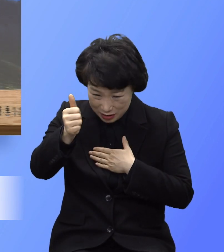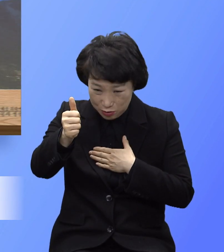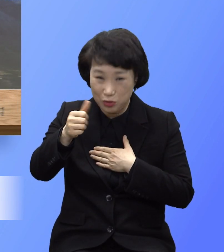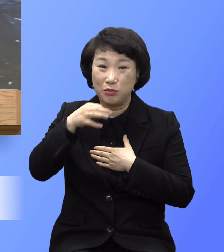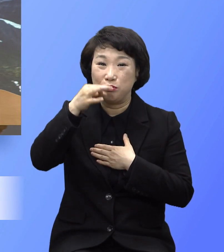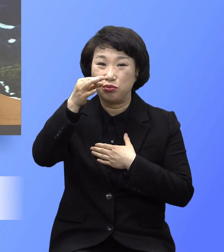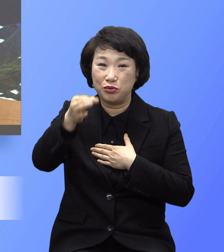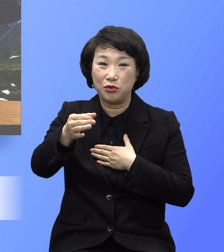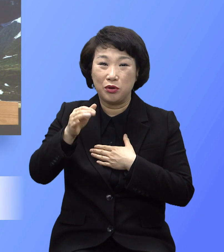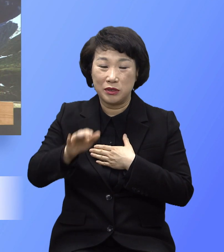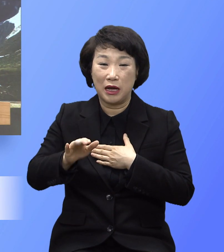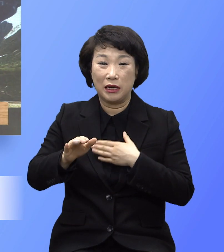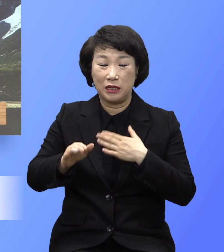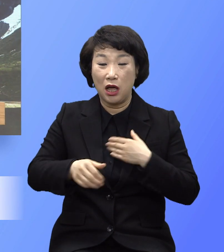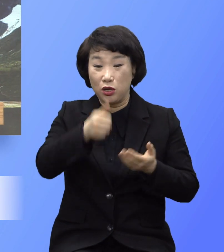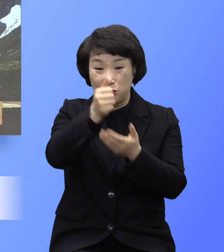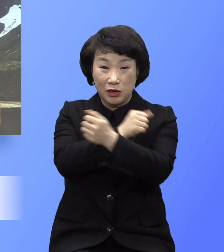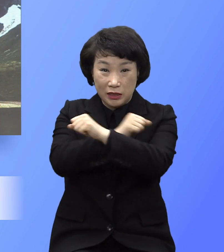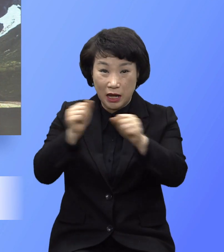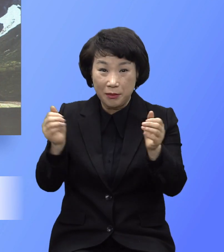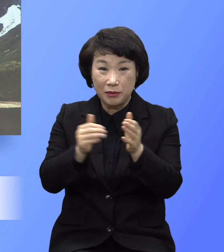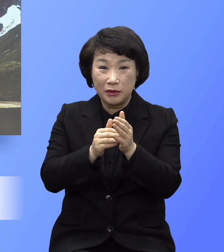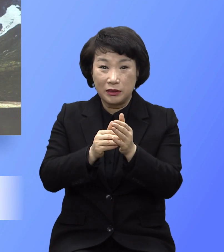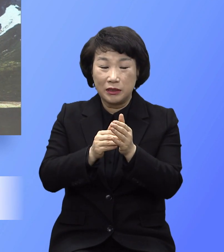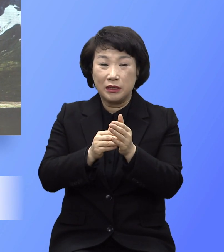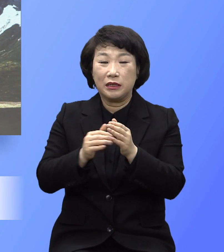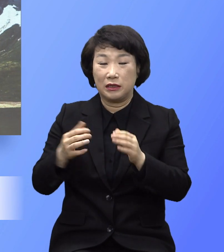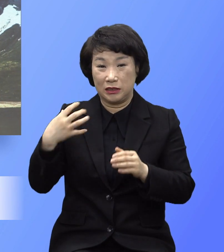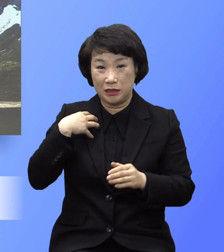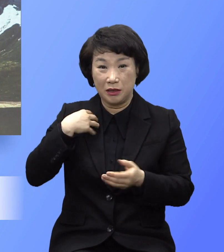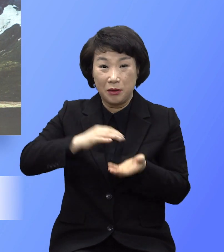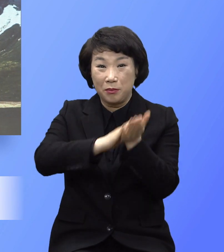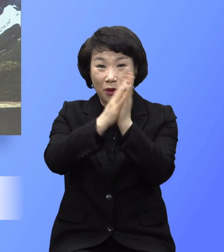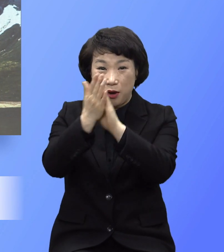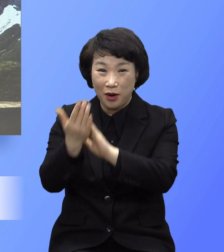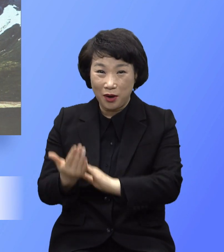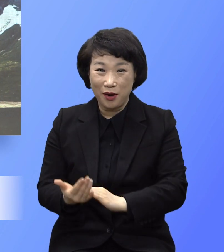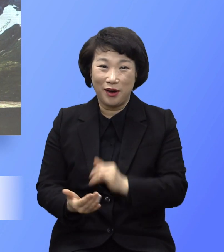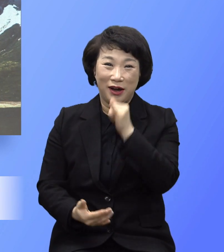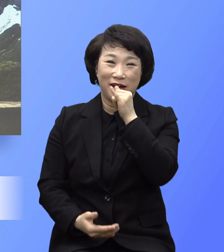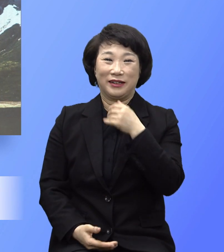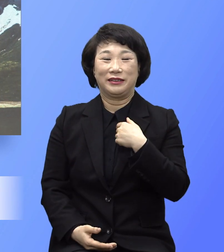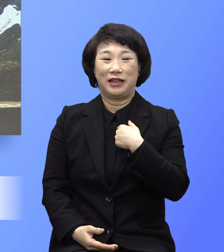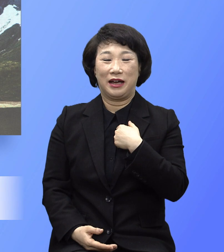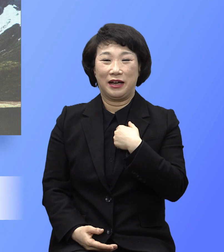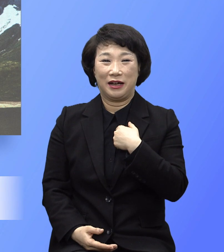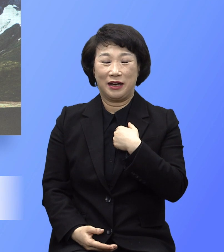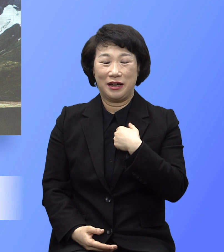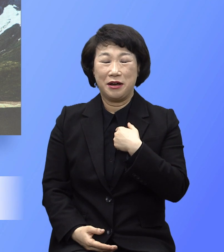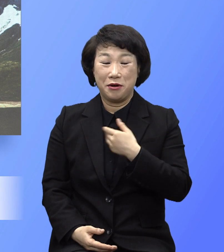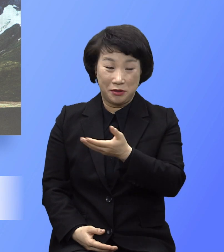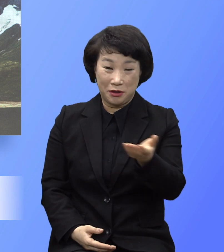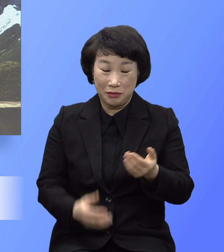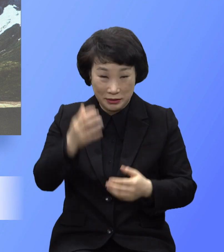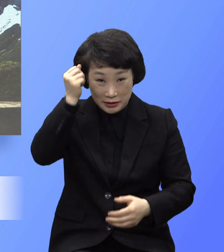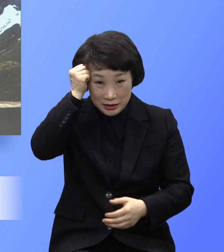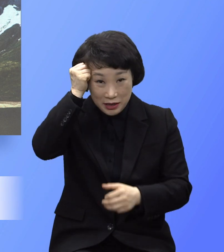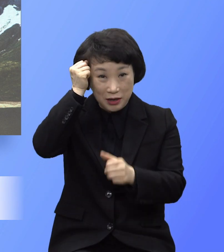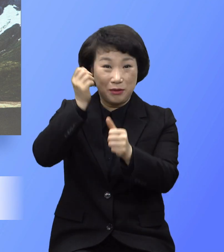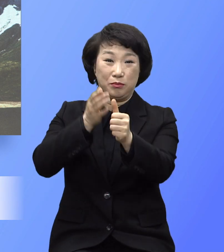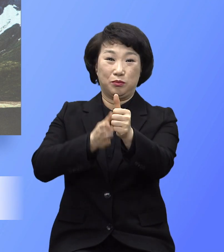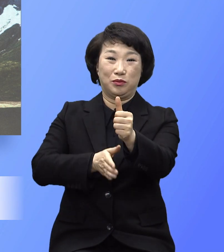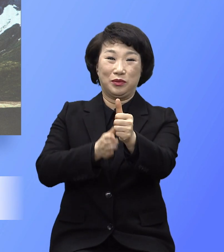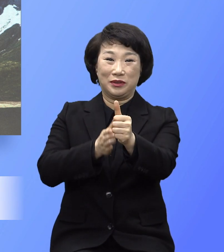부르며 내가 제사함 받은 신분 변화가 일어난다는 사실을 절대 잊어서는